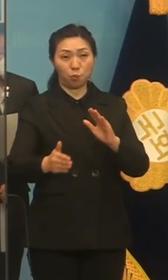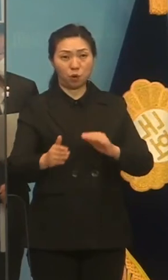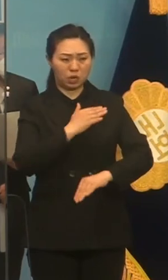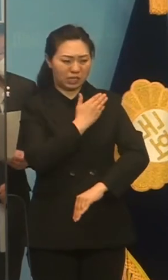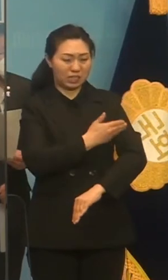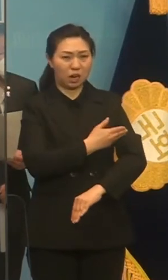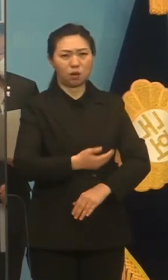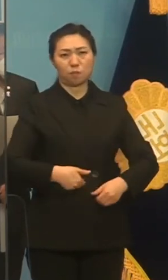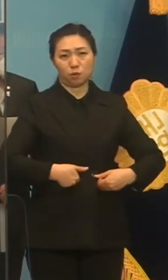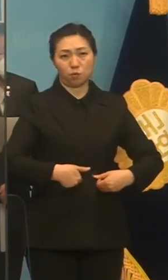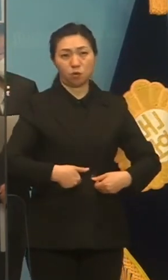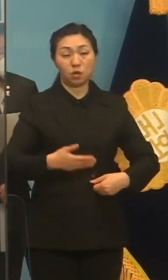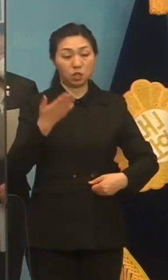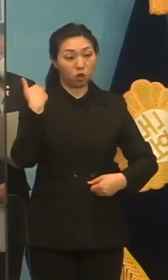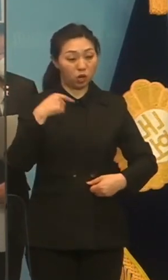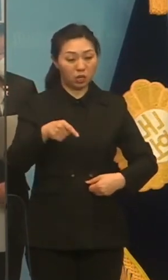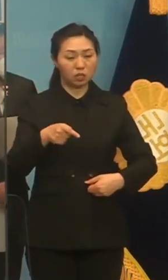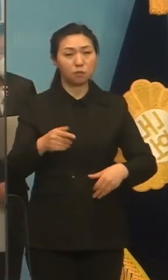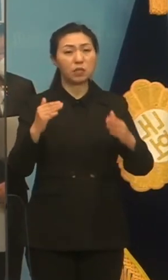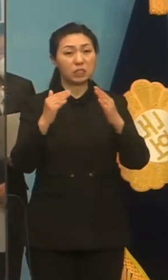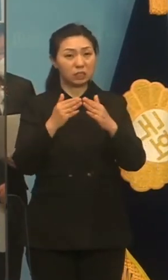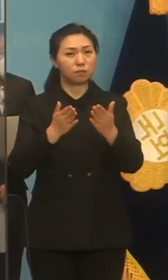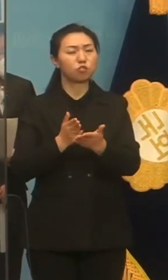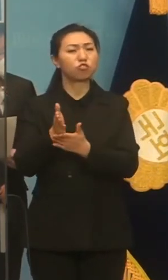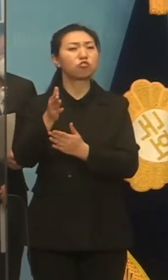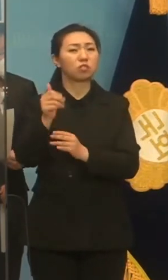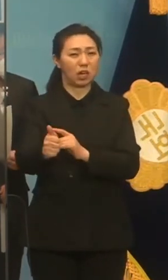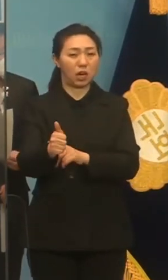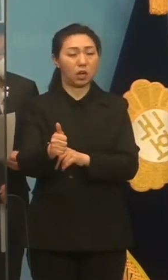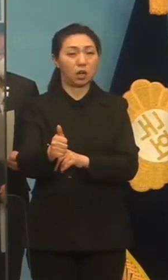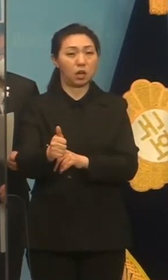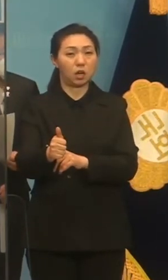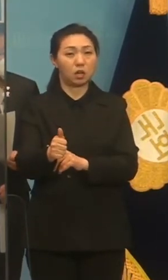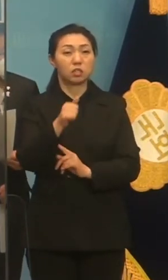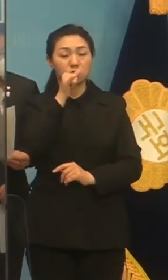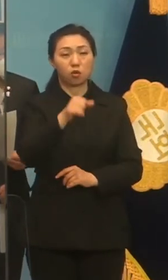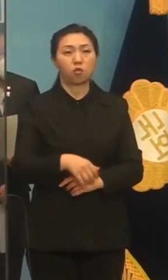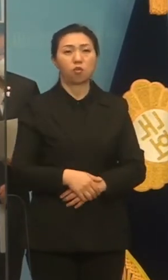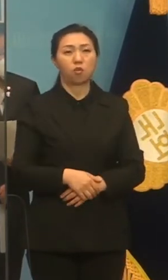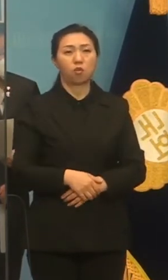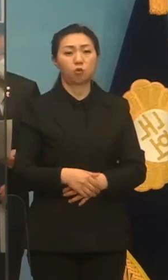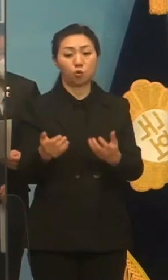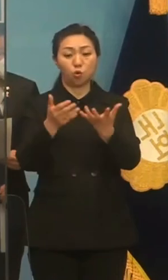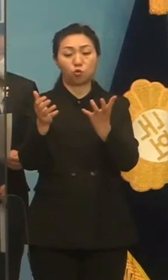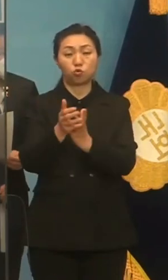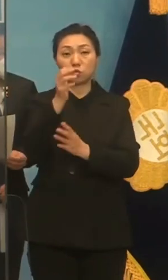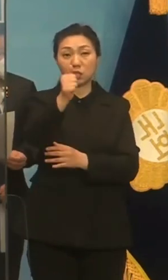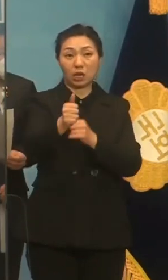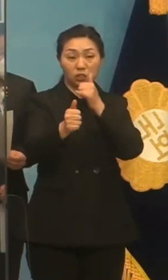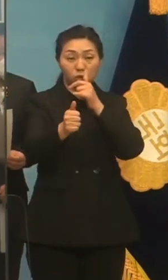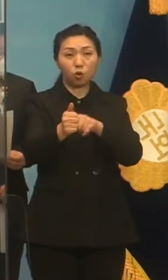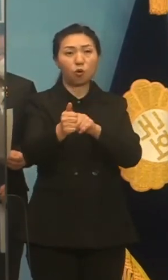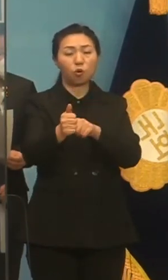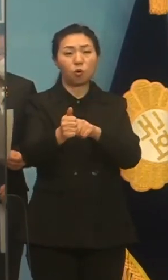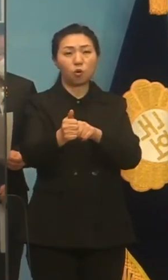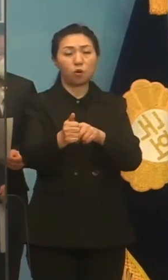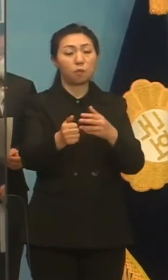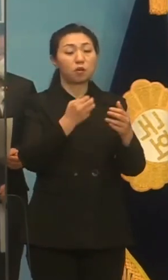그애 더 많은 쉽게 굉장히 그럴 때 국장이 이제 일단 필요합니다